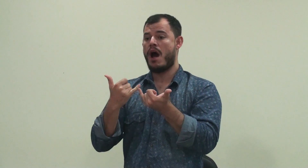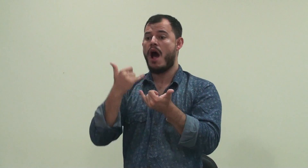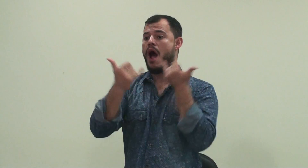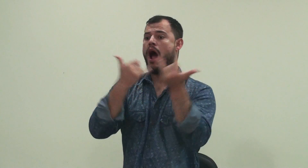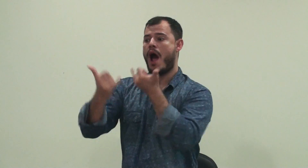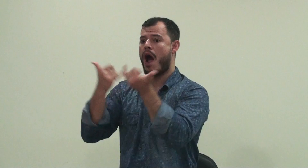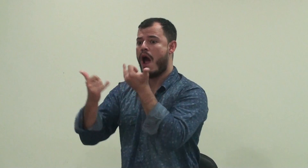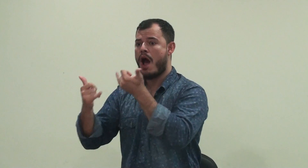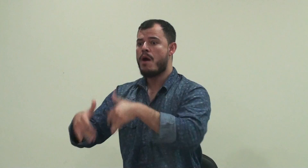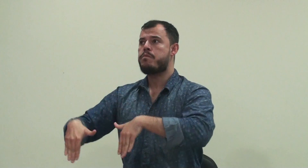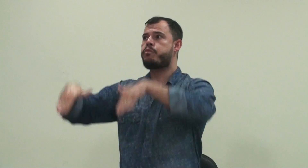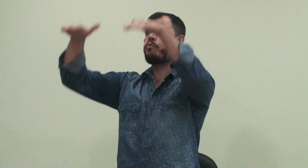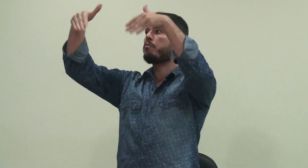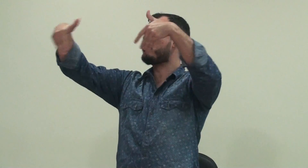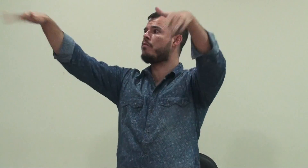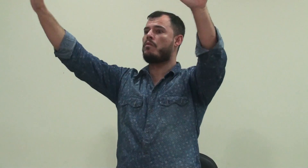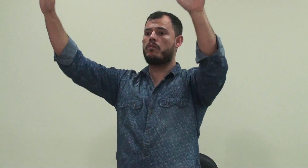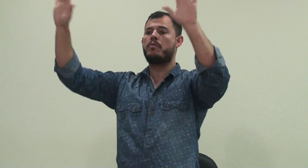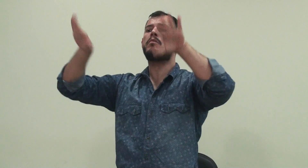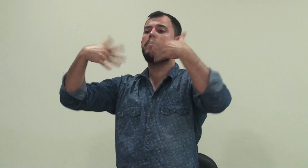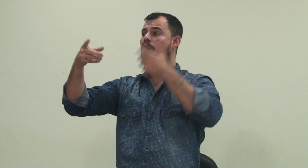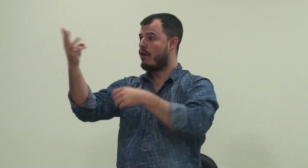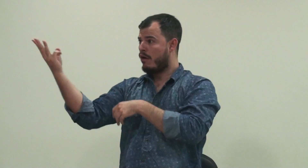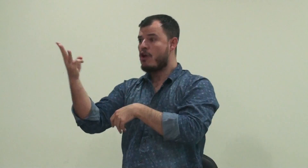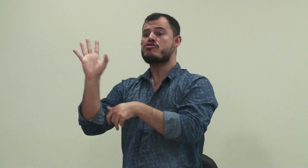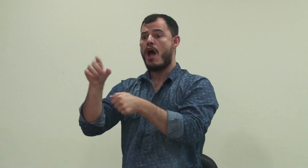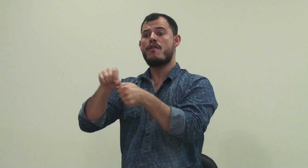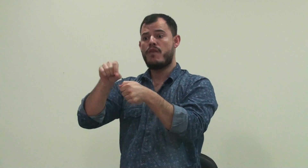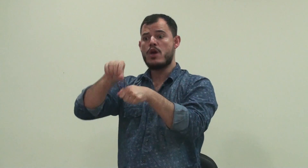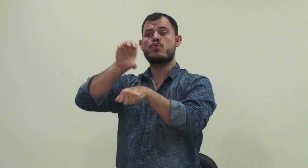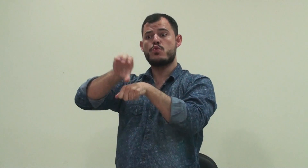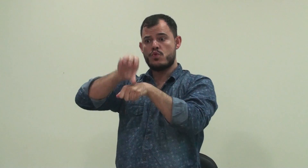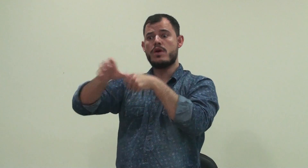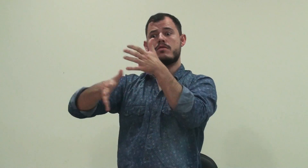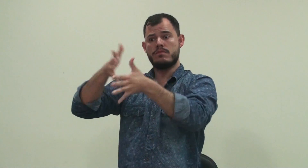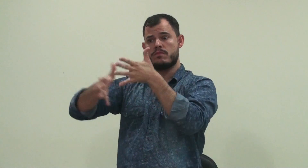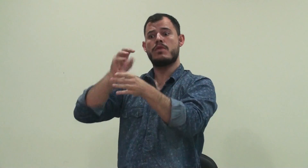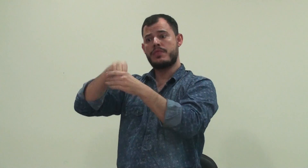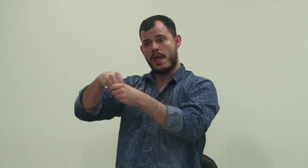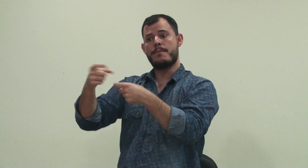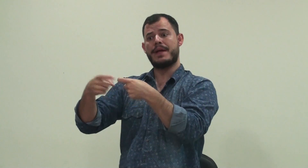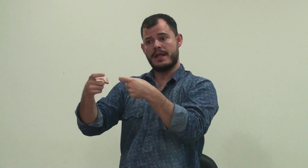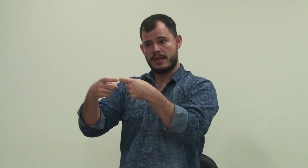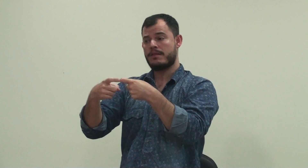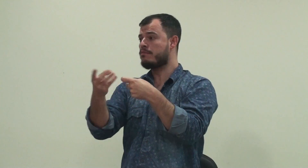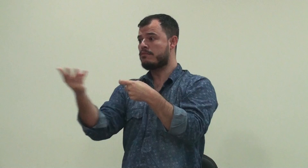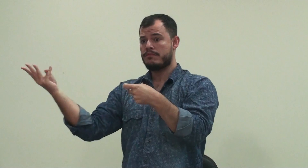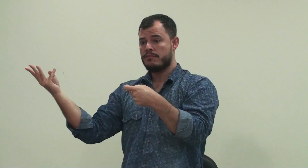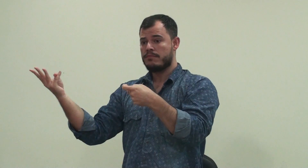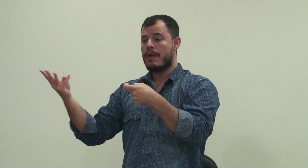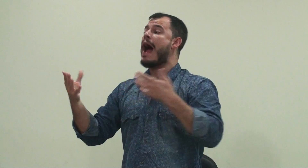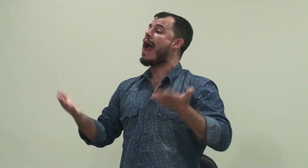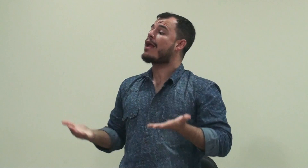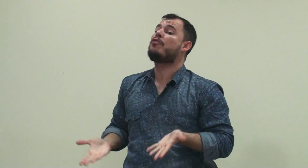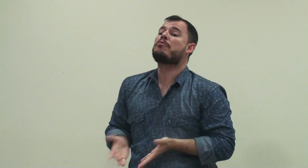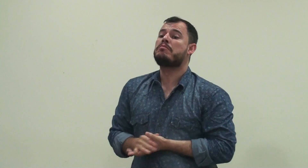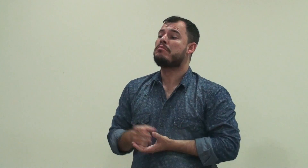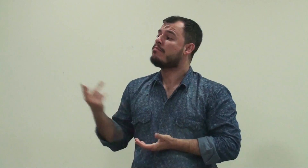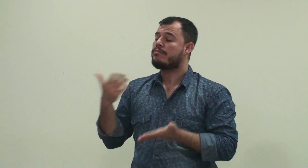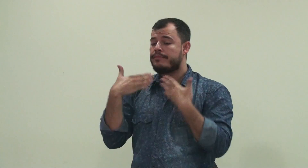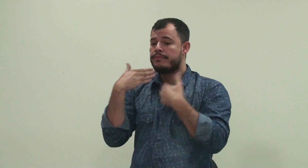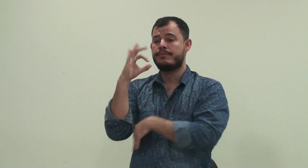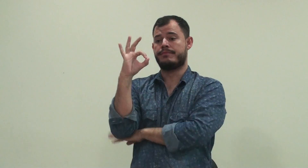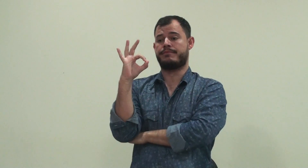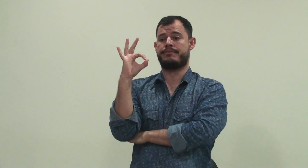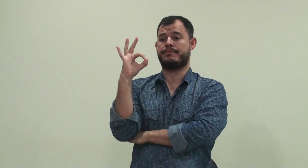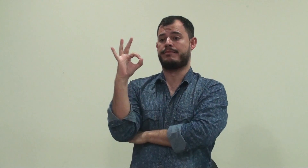nunca conversou comigo. Então a gente cresceu junto, não se conhecia, os 3 fizeram curso, sabem língua de sinais,